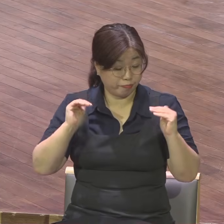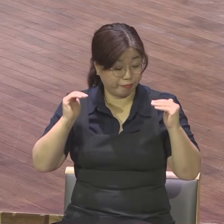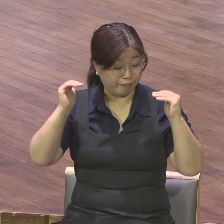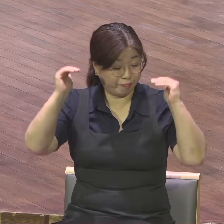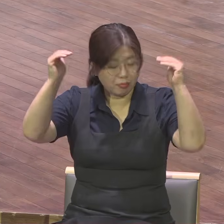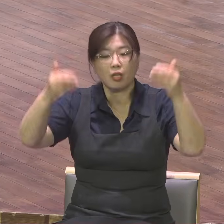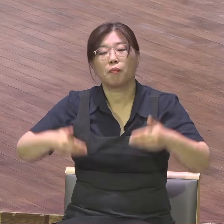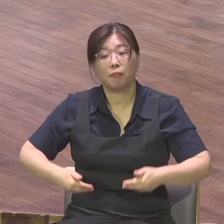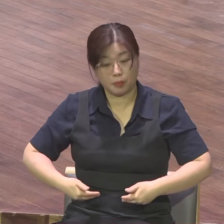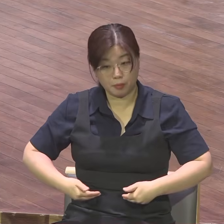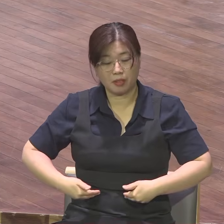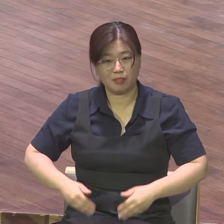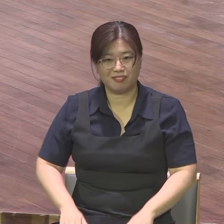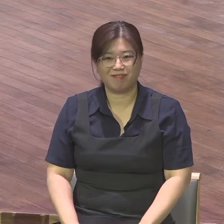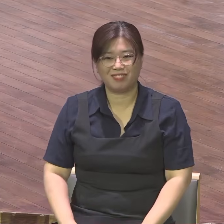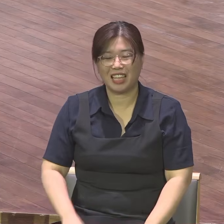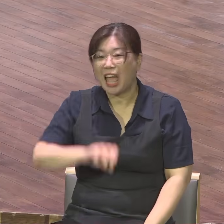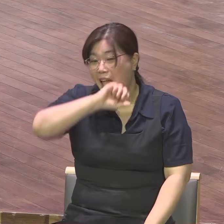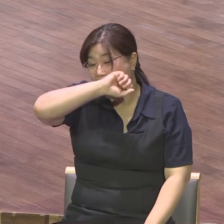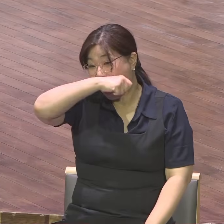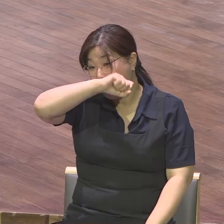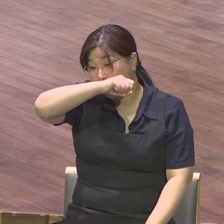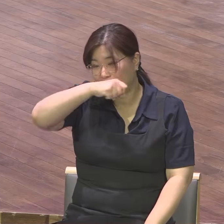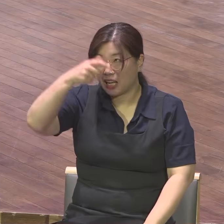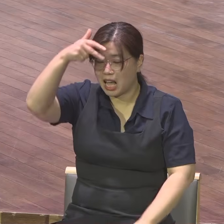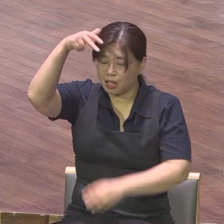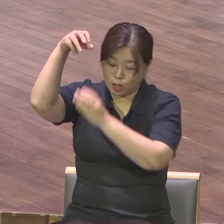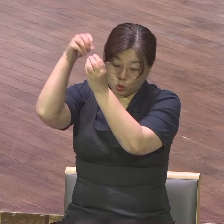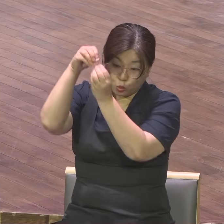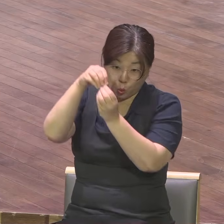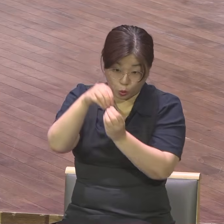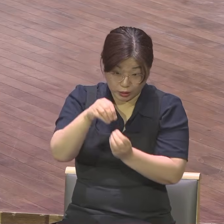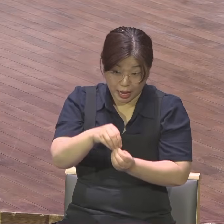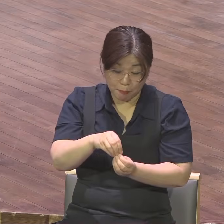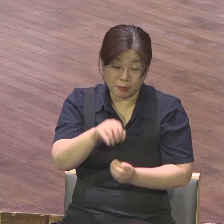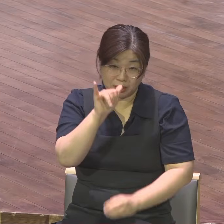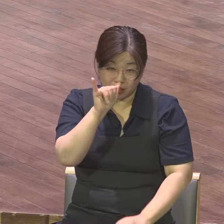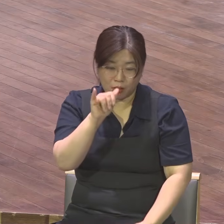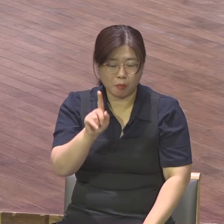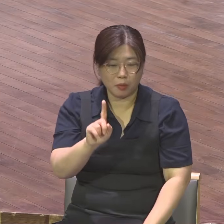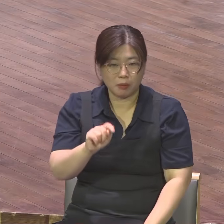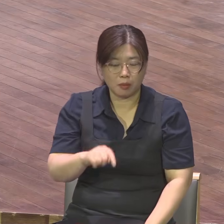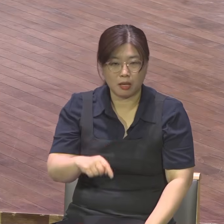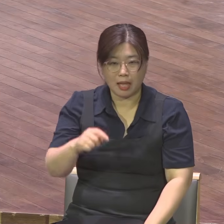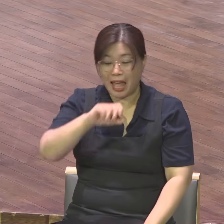아프리카 속담에 참 이 의미 있는 이런 표현이 있어요.